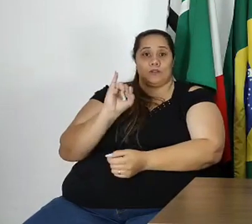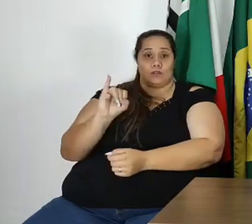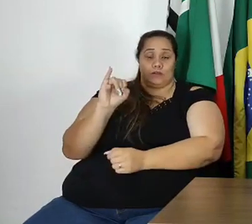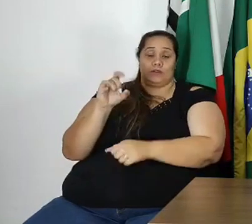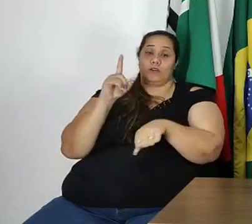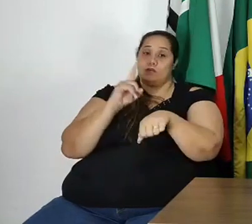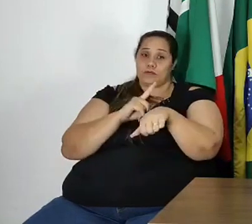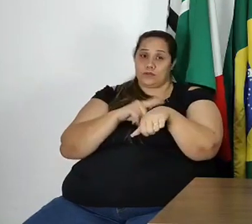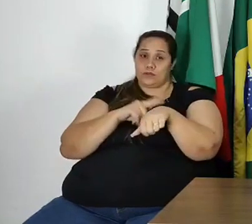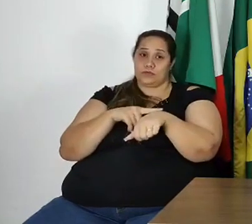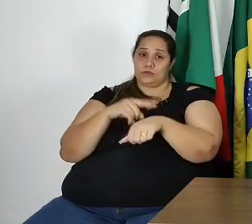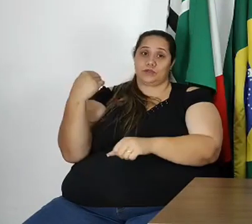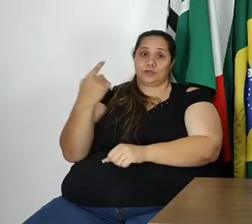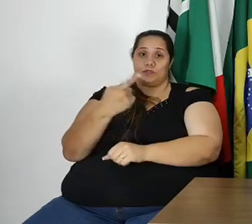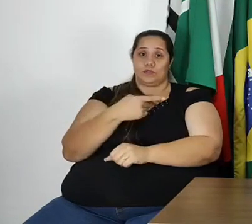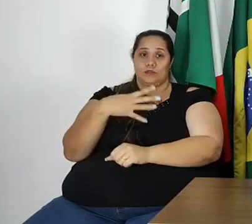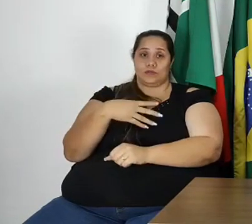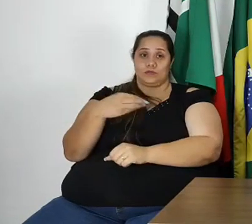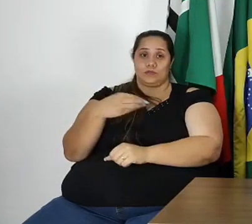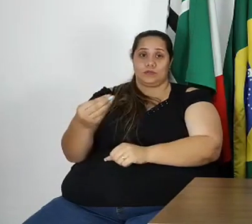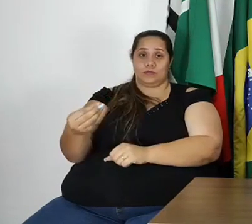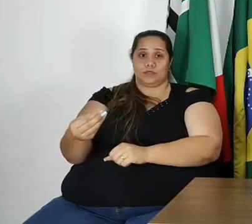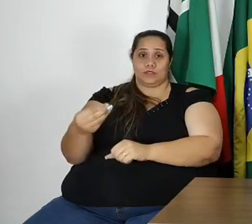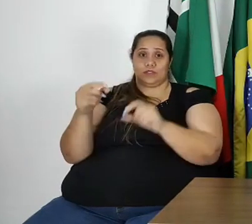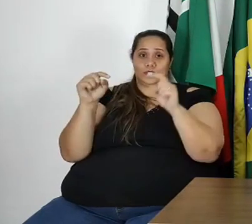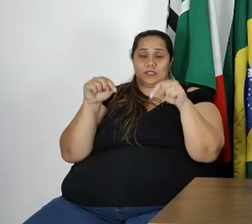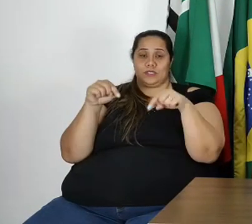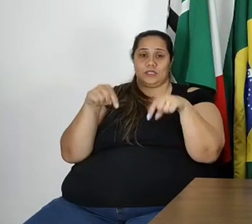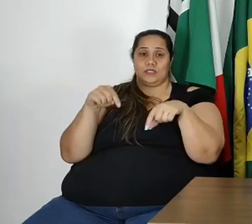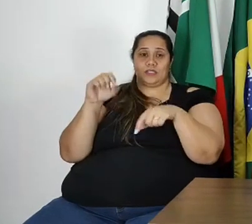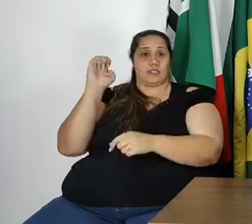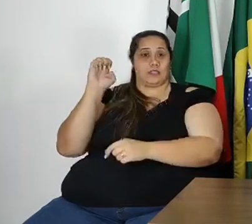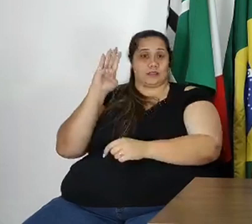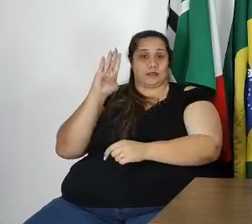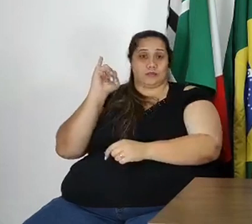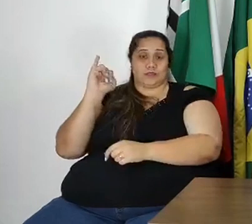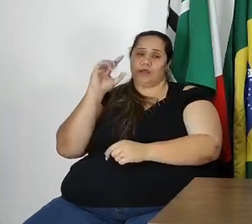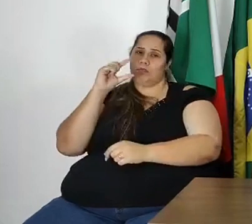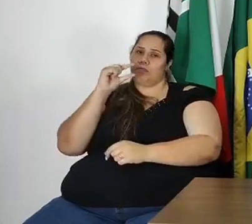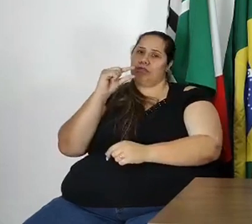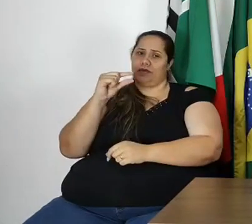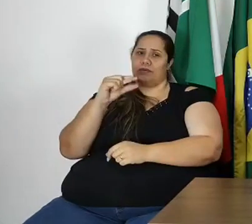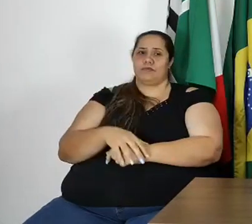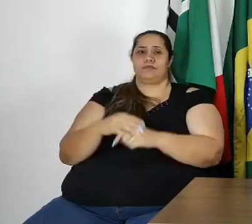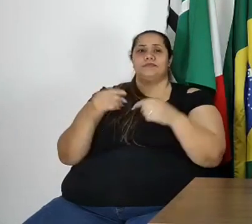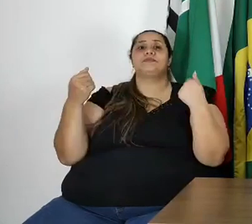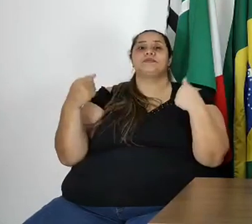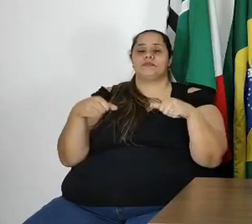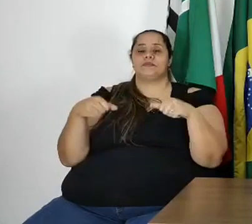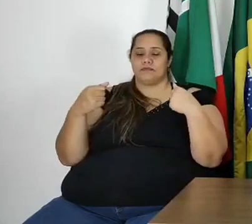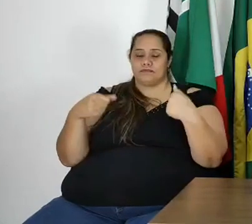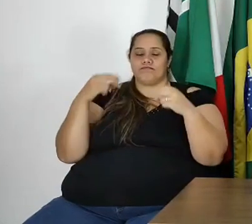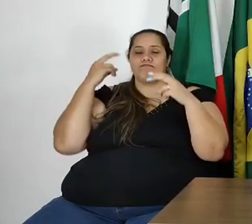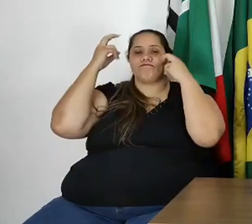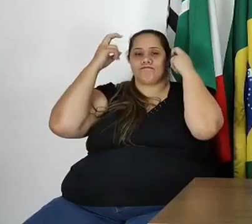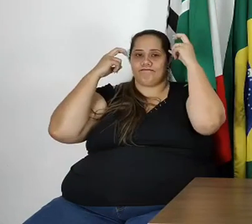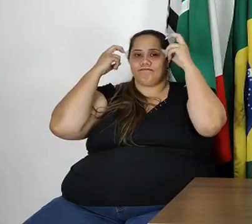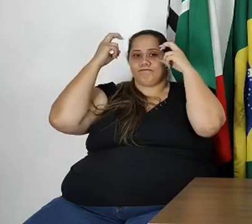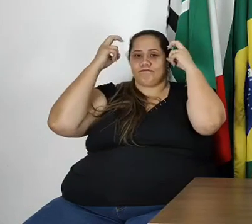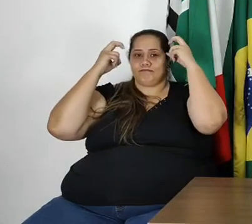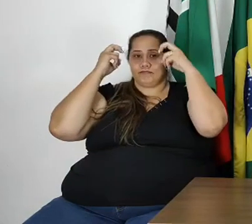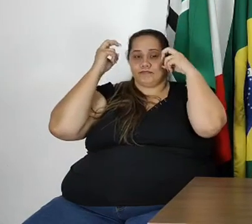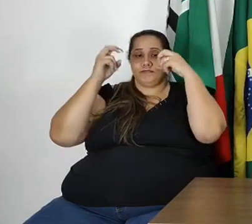nossos filhos ficam na EBI é muito curto. Então precisamos ter essa preocupação